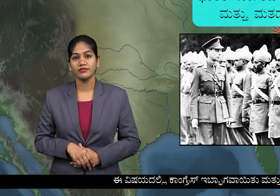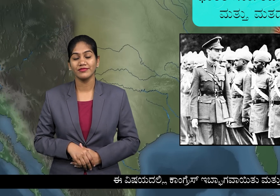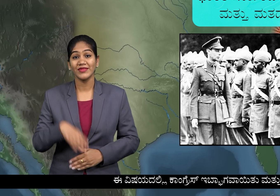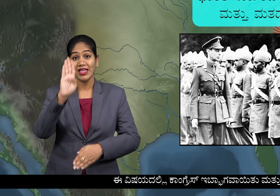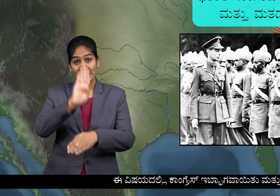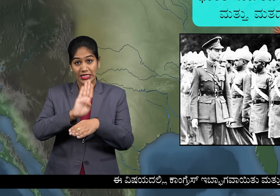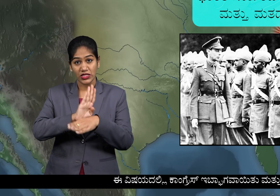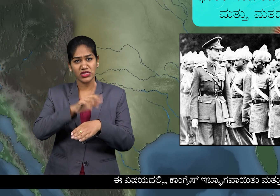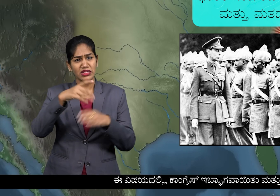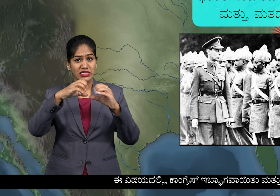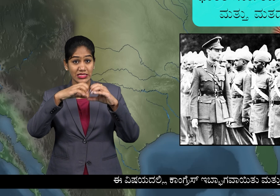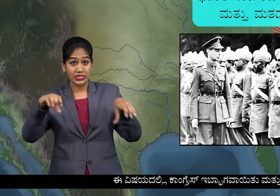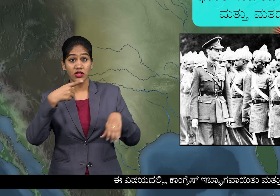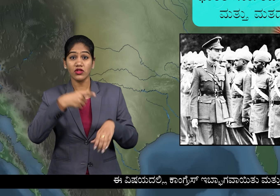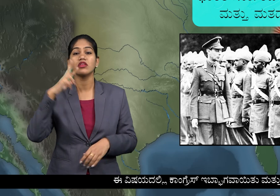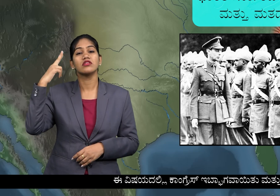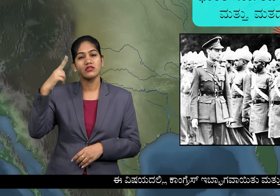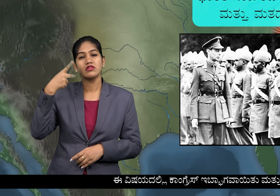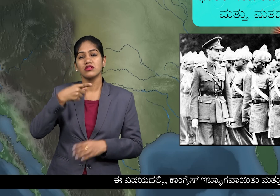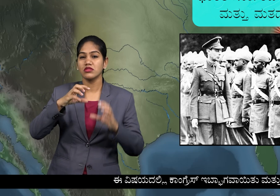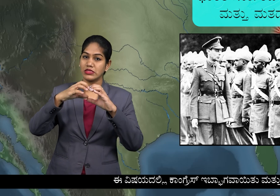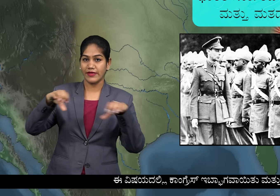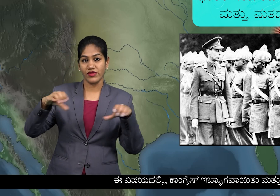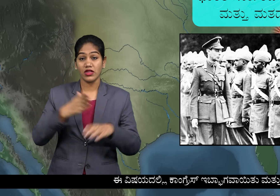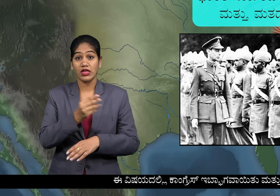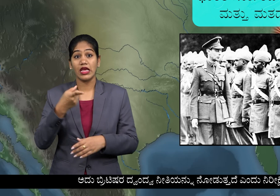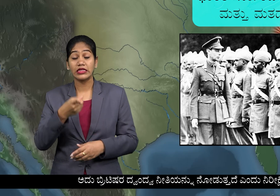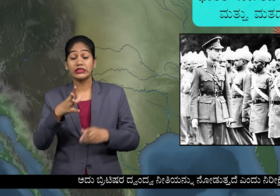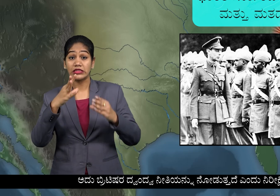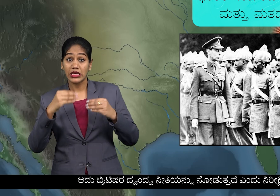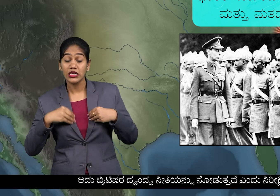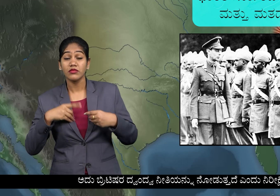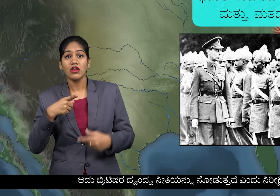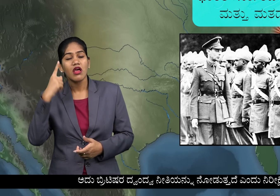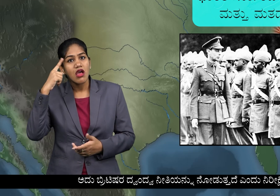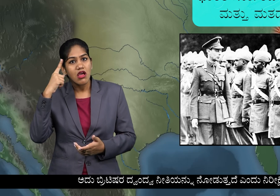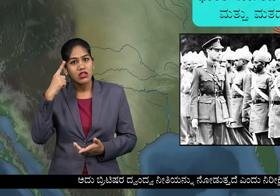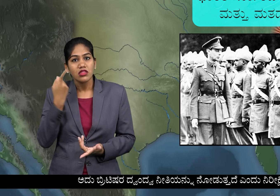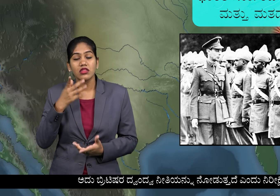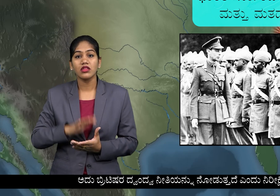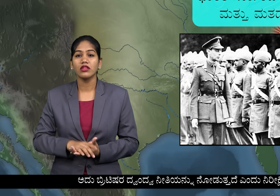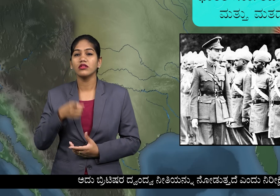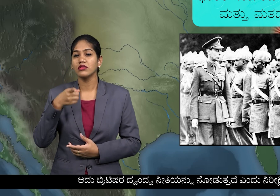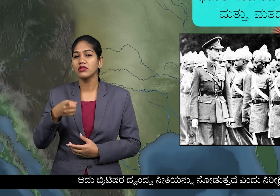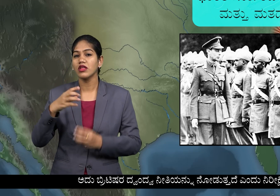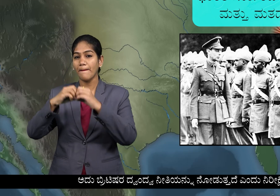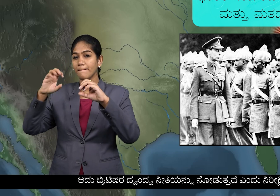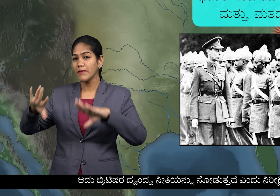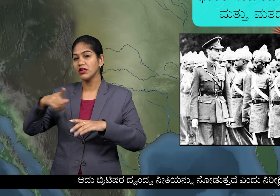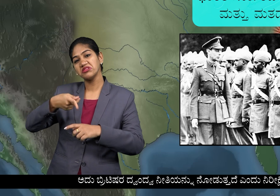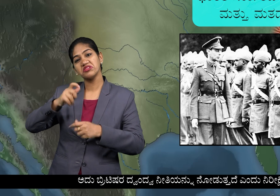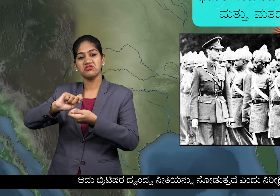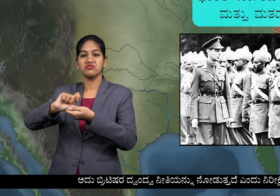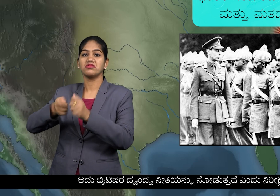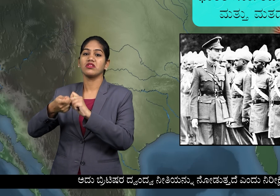ಈ ವಿಷಯದಲ್ಲಿ ಕಾಂಗ್ರೆಸ್ ಇಬ್ಭಾಗವಾಯಿತು ಮತ್ತು ಇದು ಬ್ರಿಟಿಷರ ದ್ವಂದ್ವ ನೀತಿಯನ್ನು